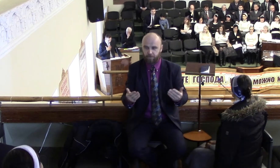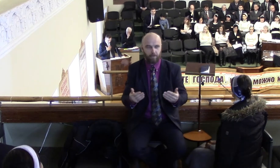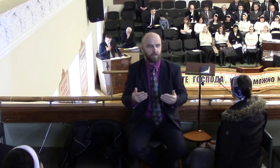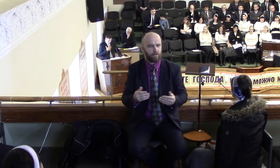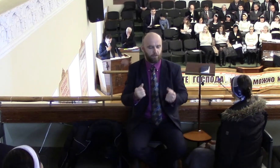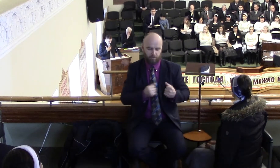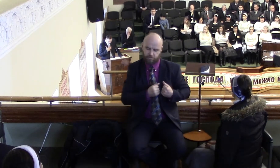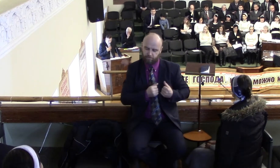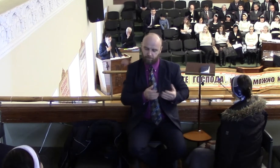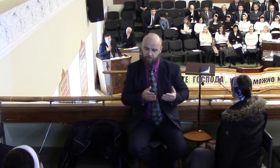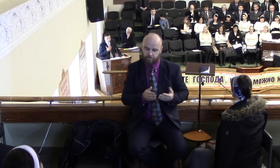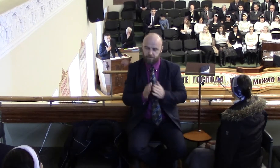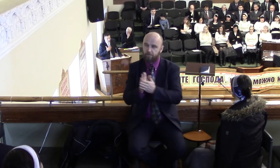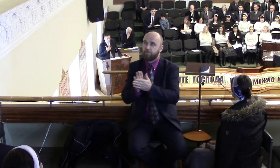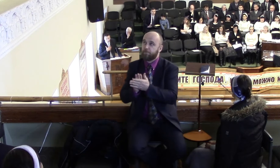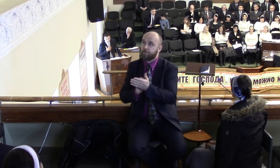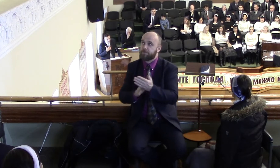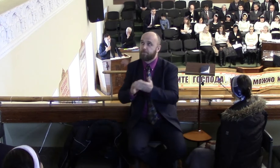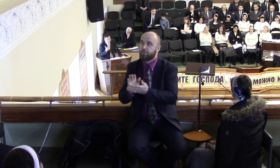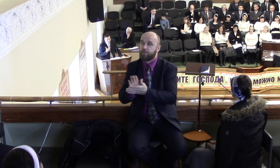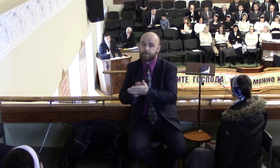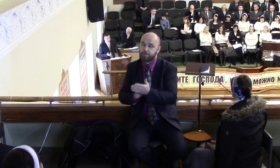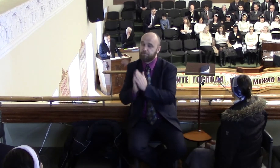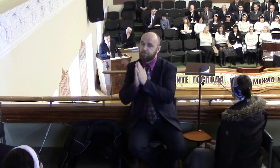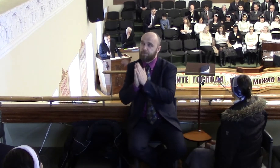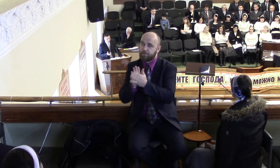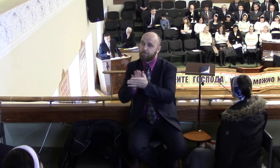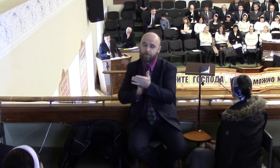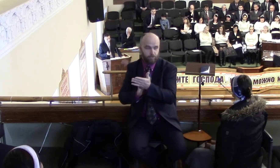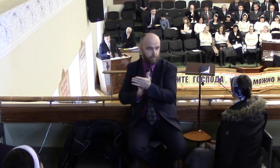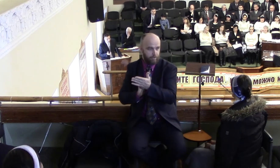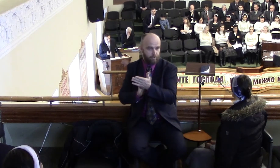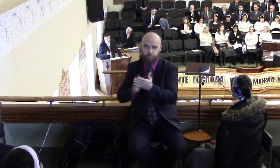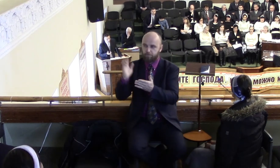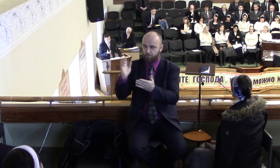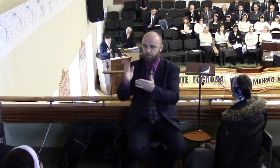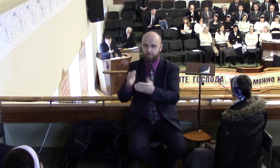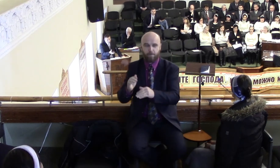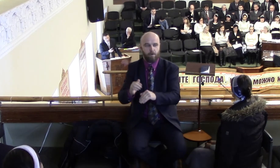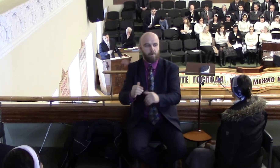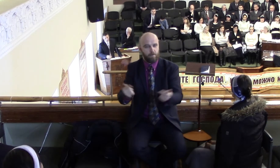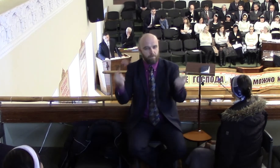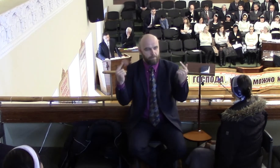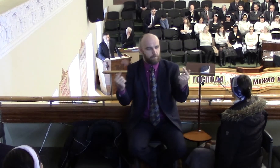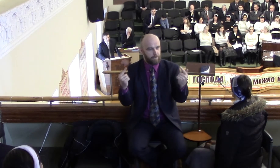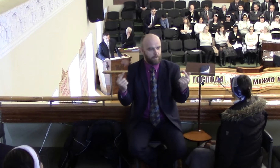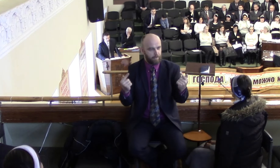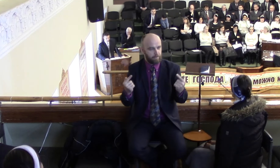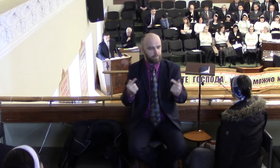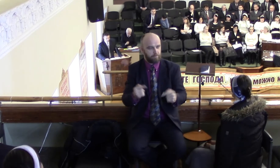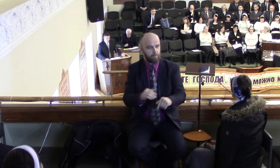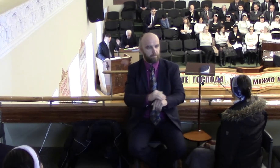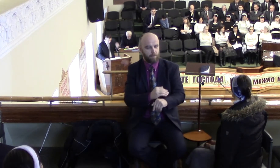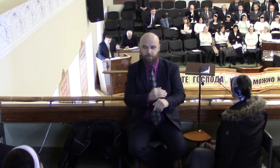По своей любви. Бог богатый милостью. Он дает жизнь человеку